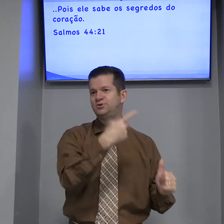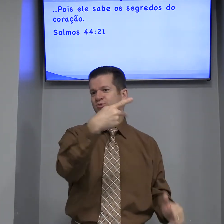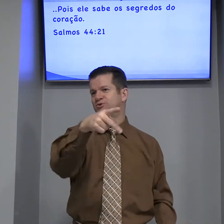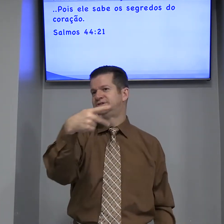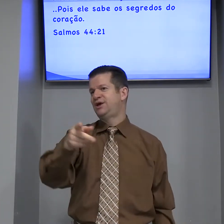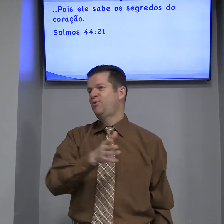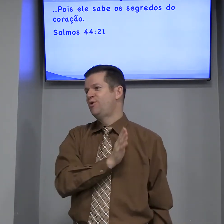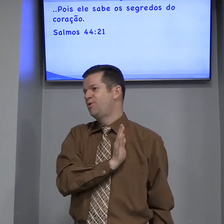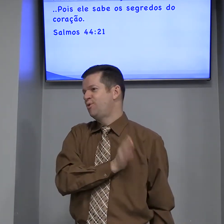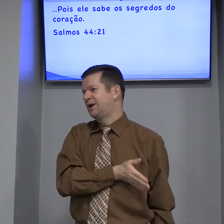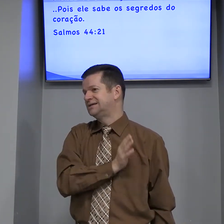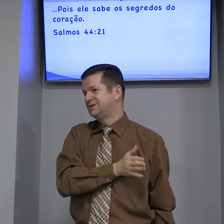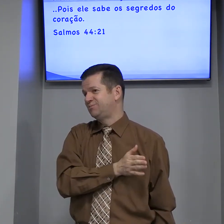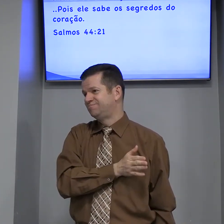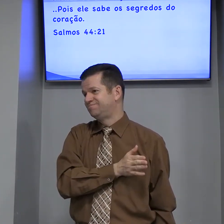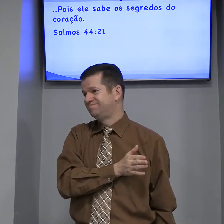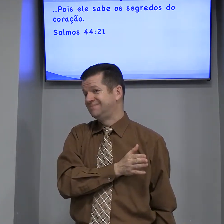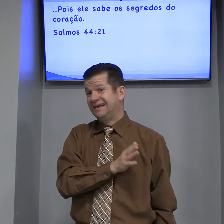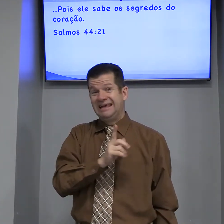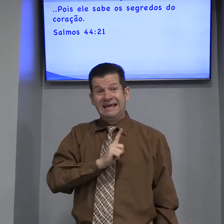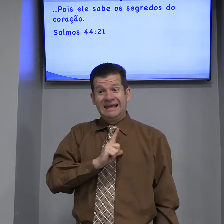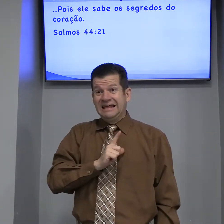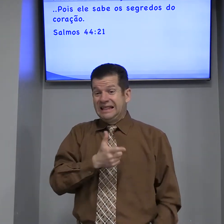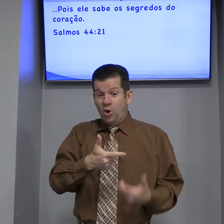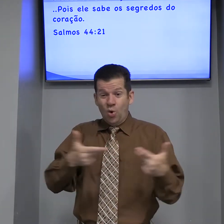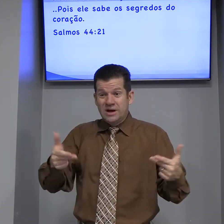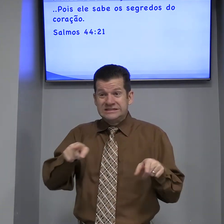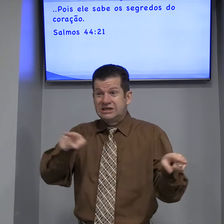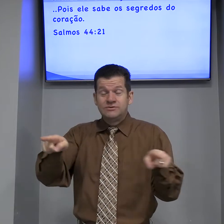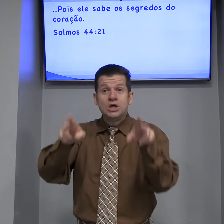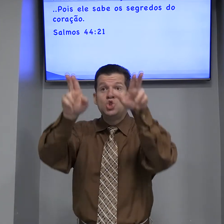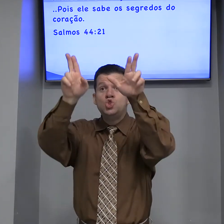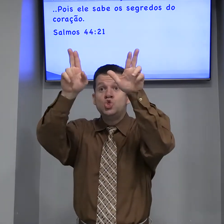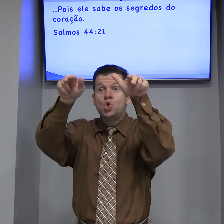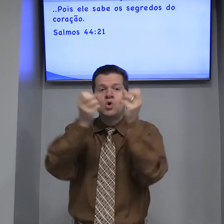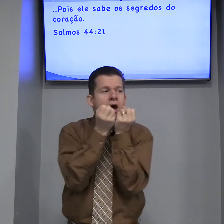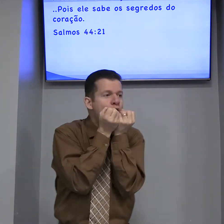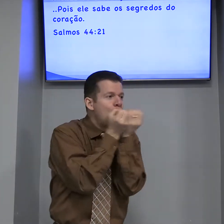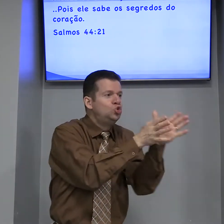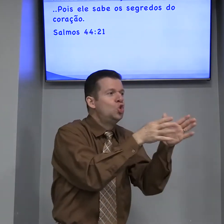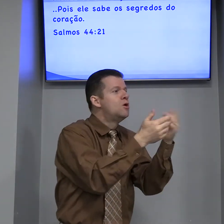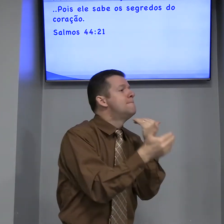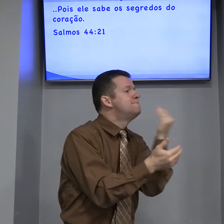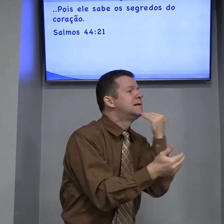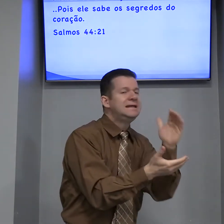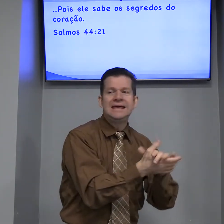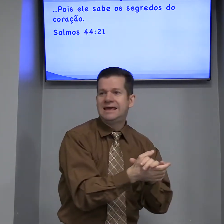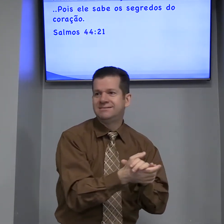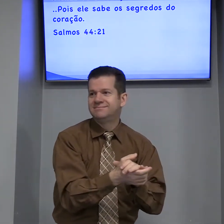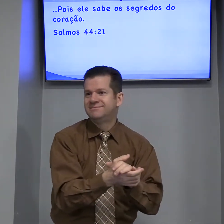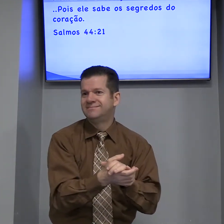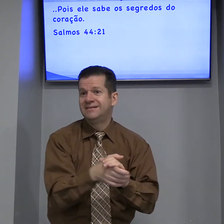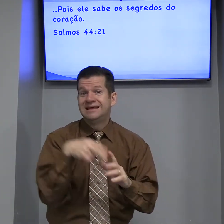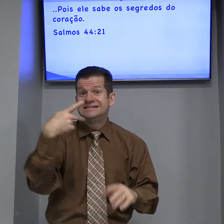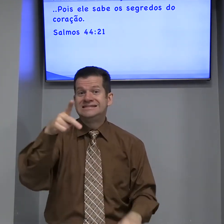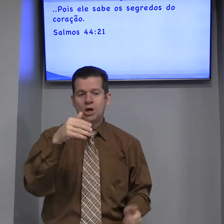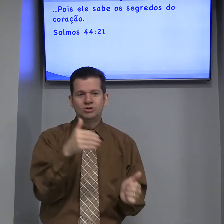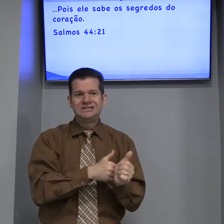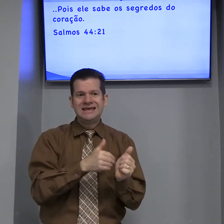do seu coração. Tem coisas que você nunca contou a ninguém. Seu